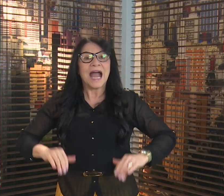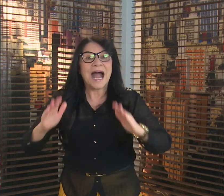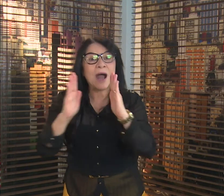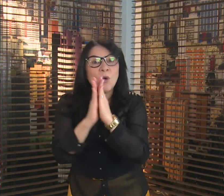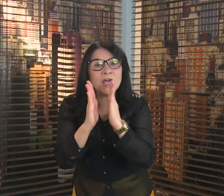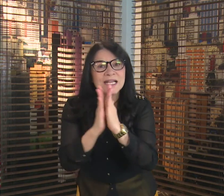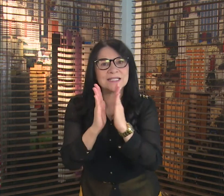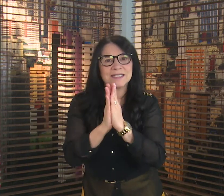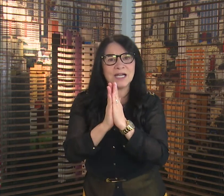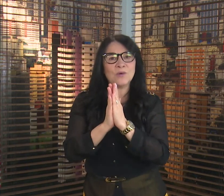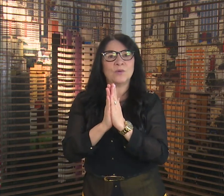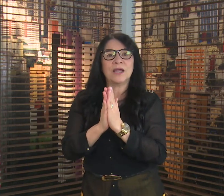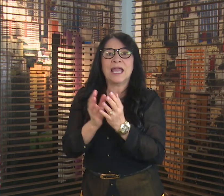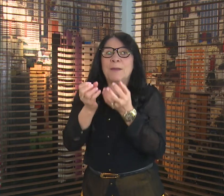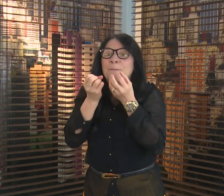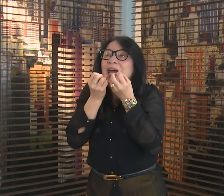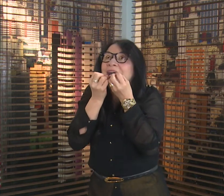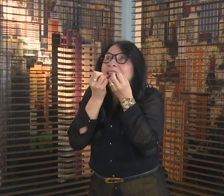A oração é para